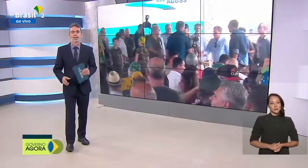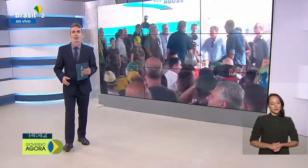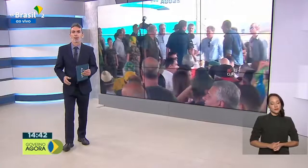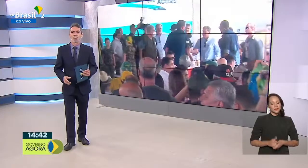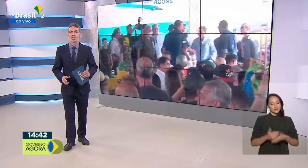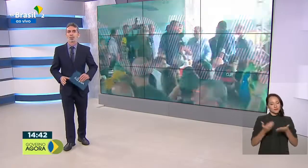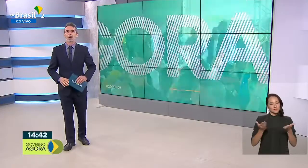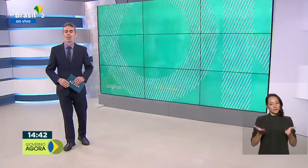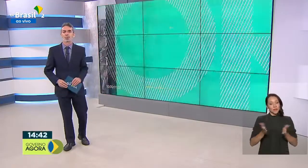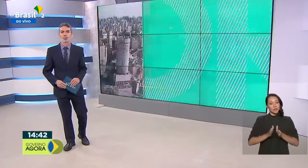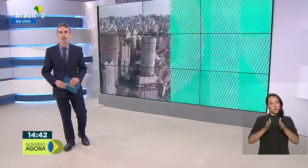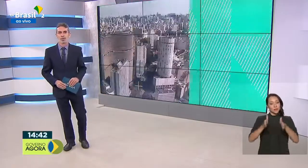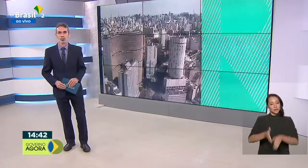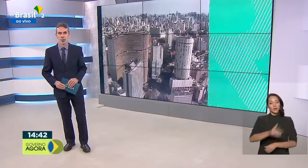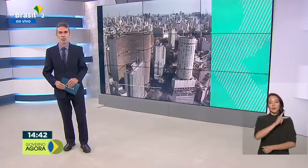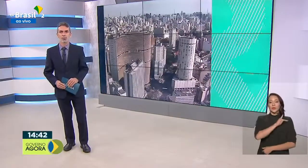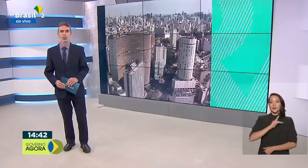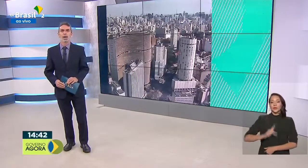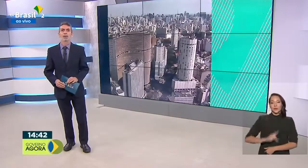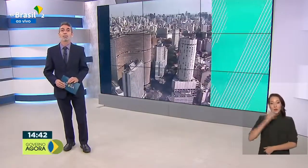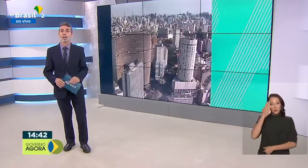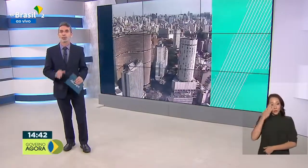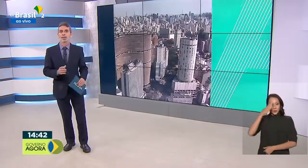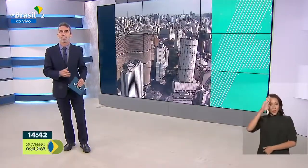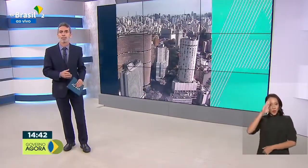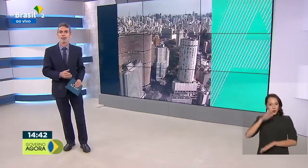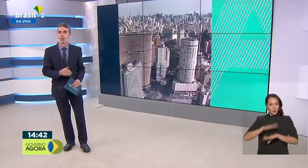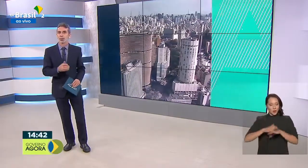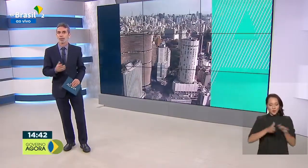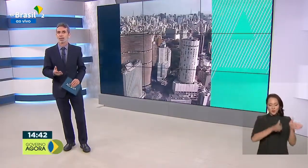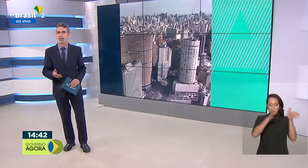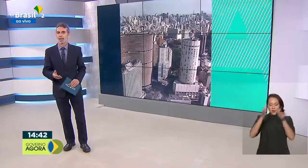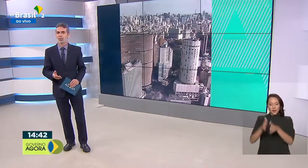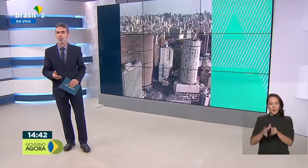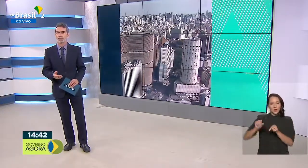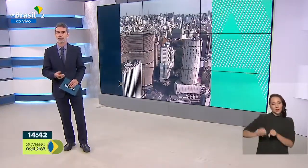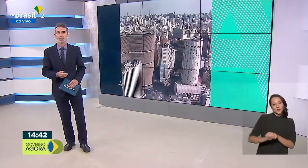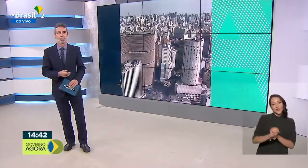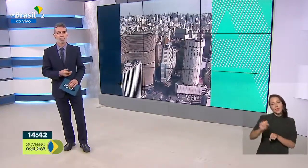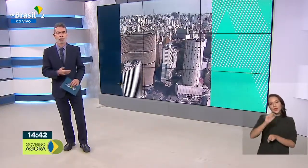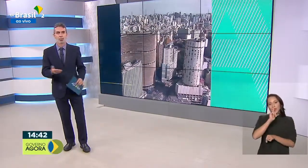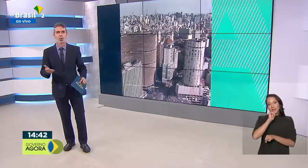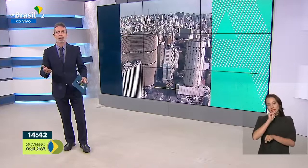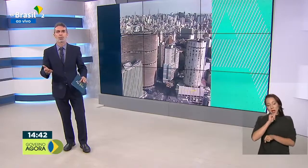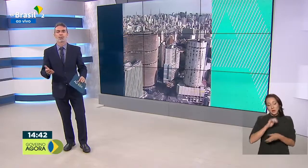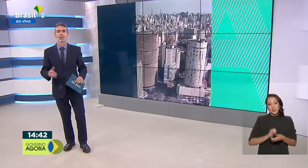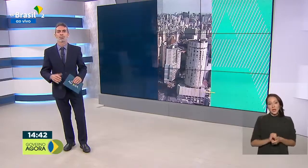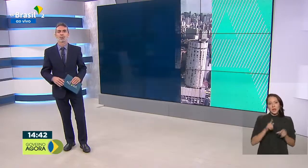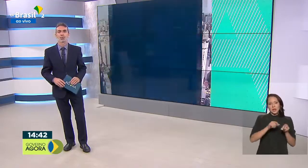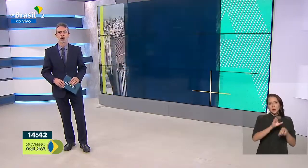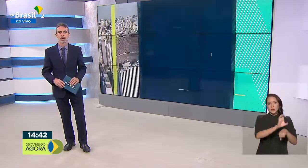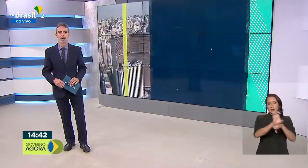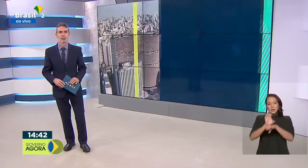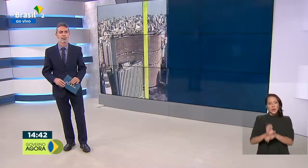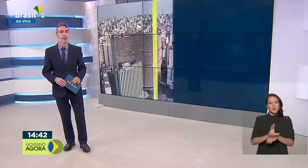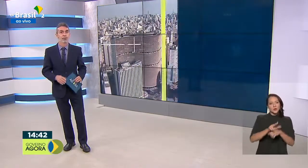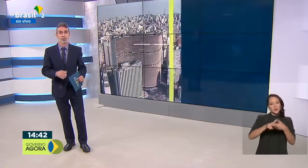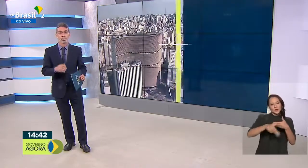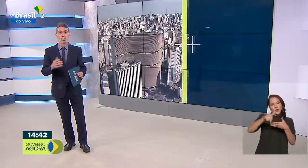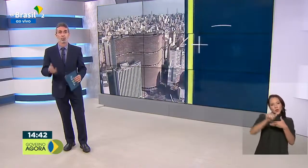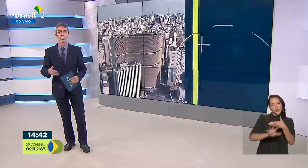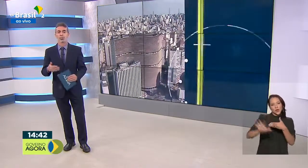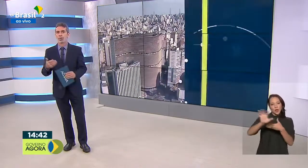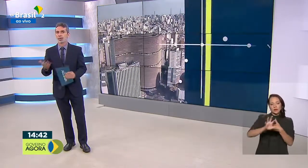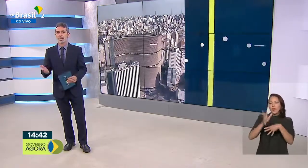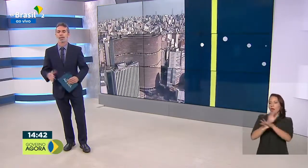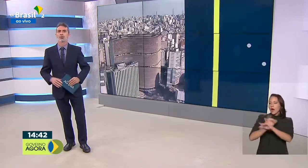Tá aí, essa foi a participação do presidente Jair Bolsonaro em mais uma etapa da Jornada das Águas, que percorre os estados do Nordeste,